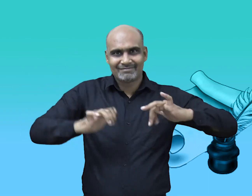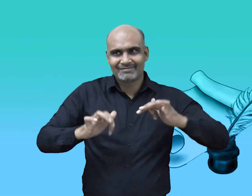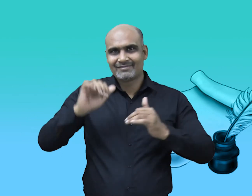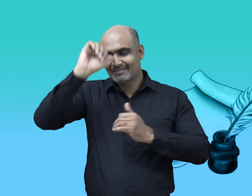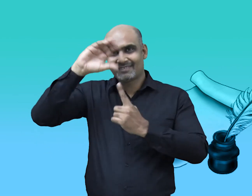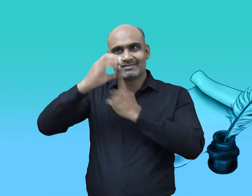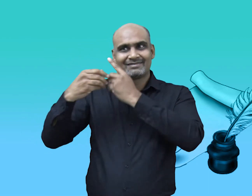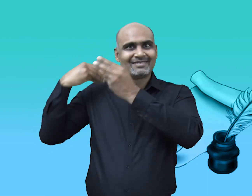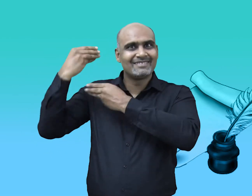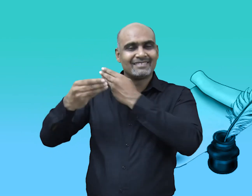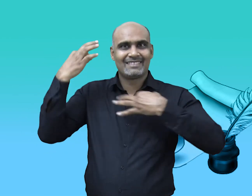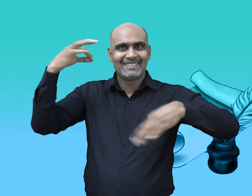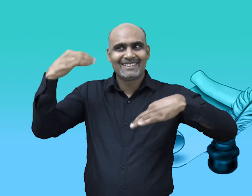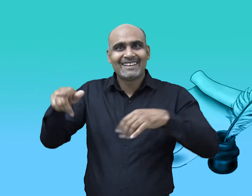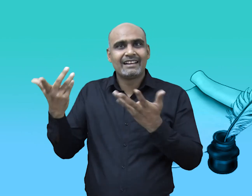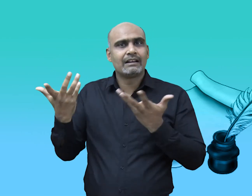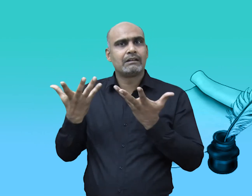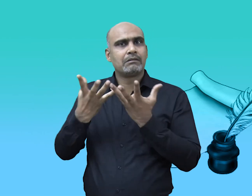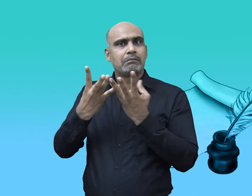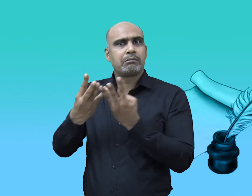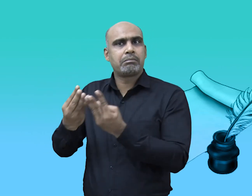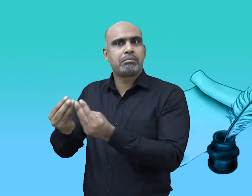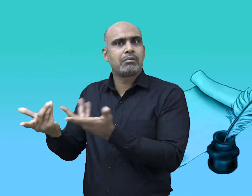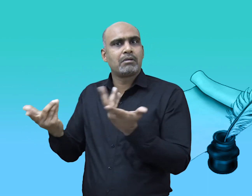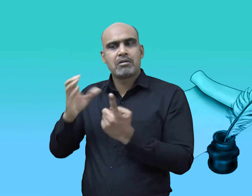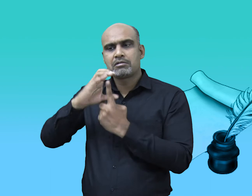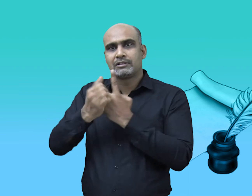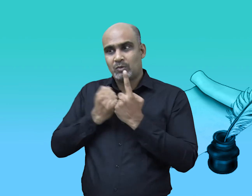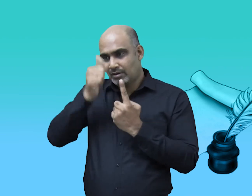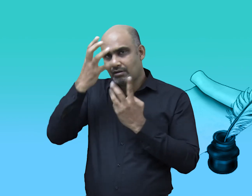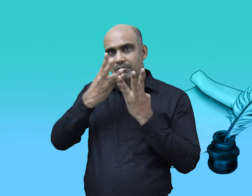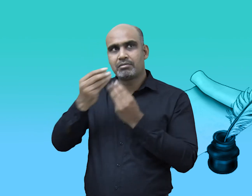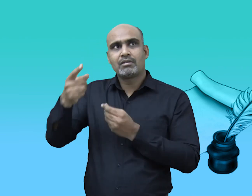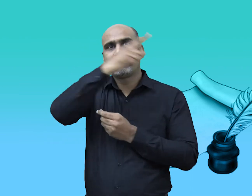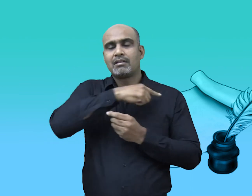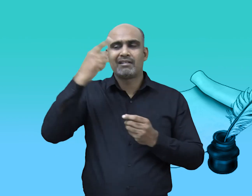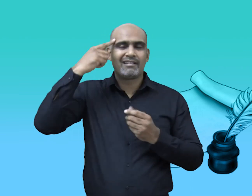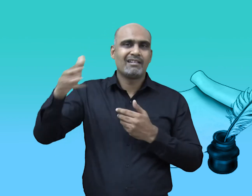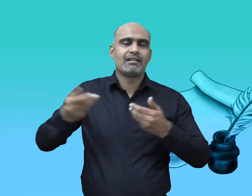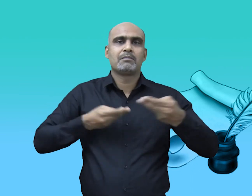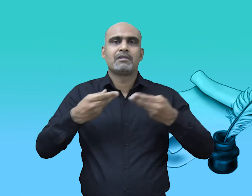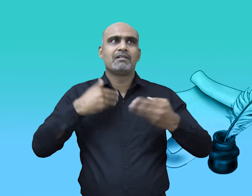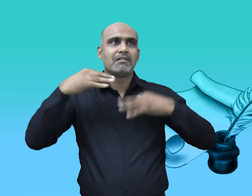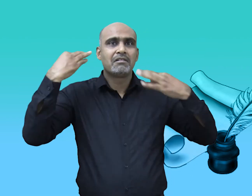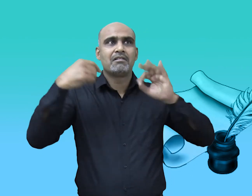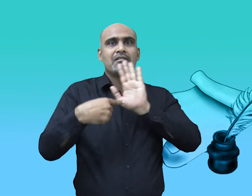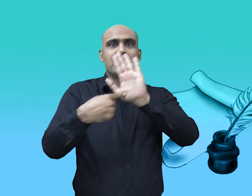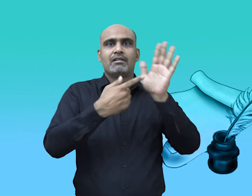कि वो हमारे देश की संस्कृति और परंपरा का है। और आज हम यह स्पष्ट रूप से देख सकते हैं